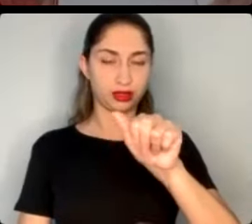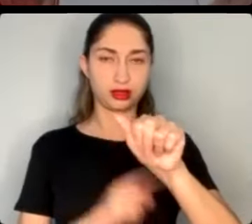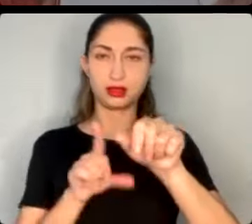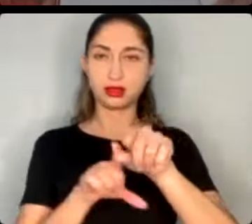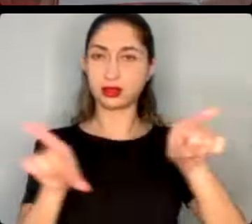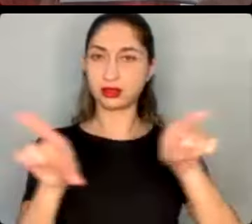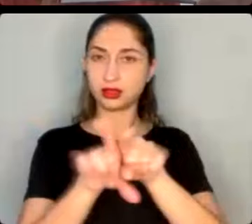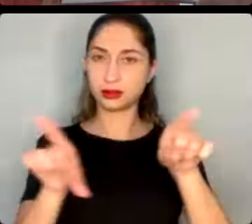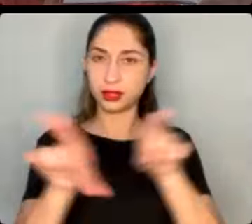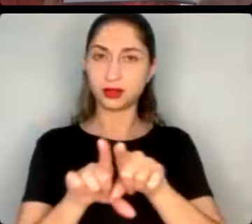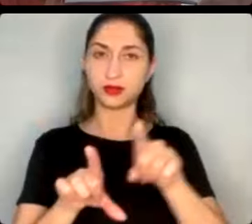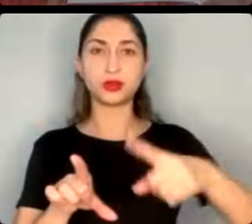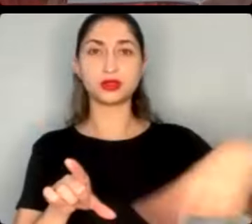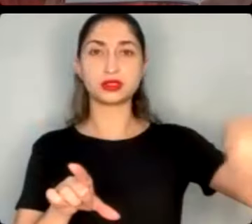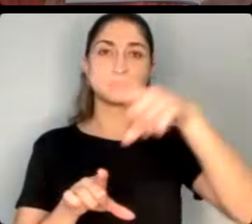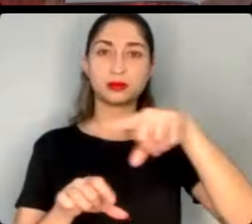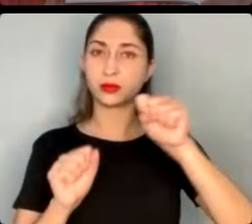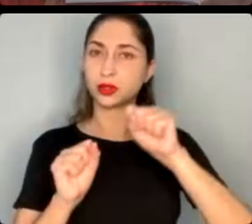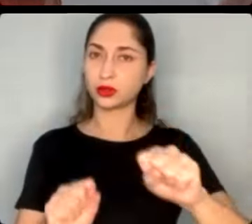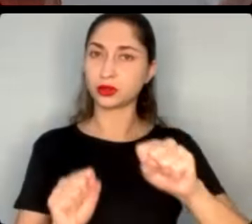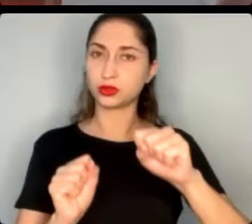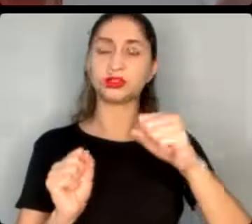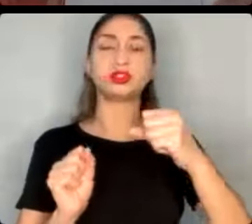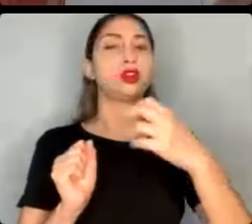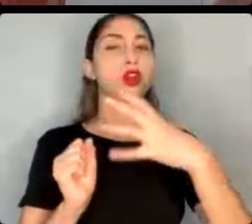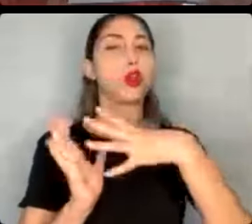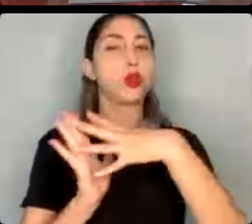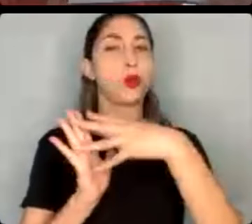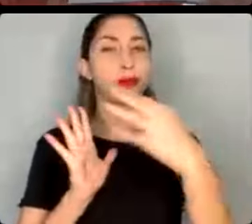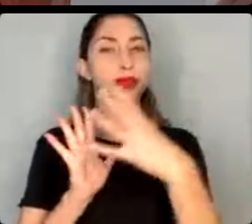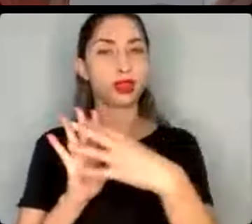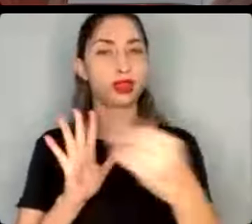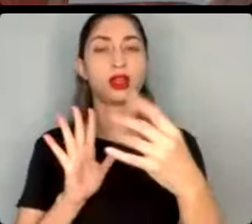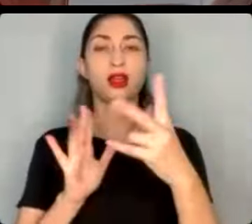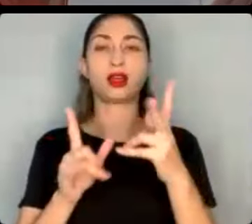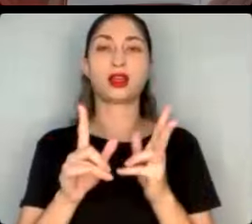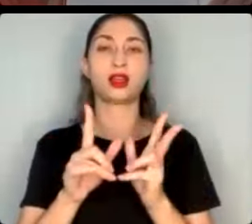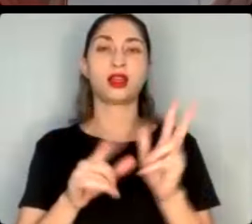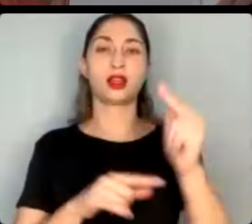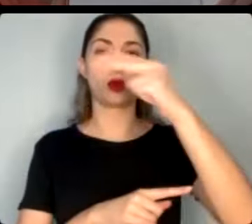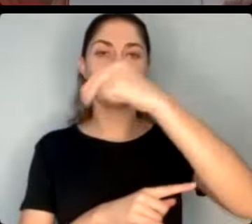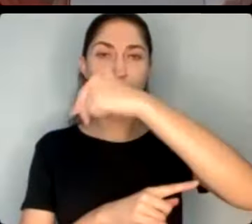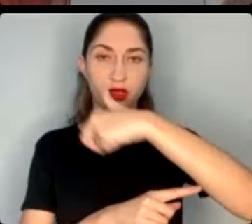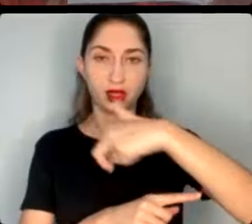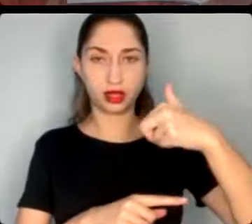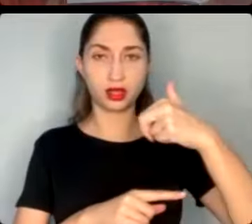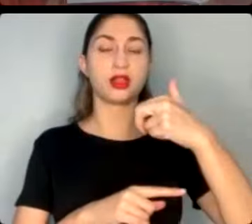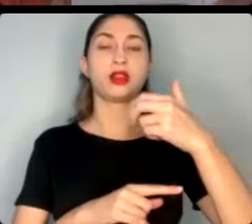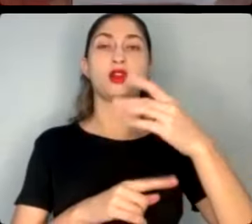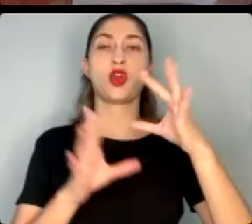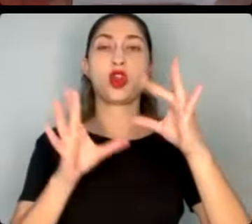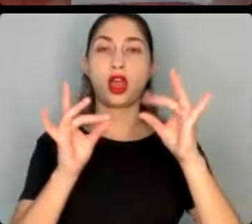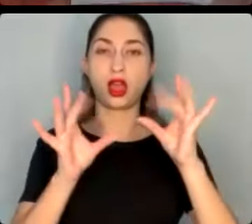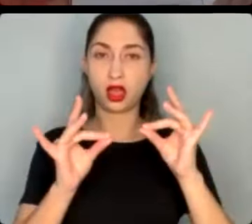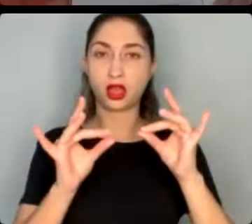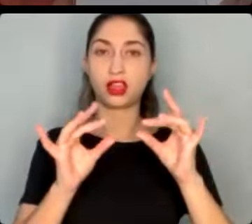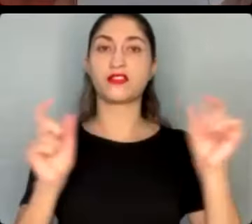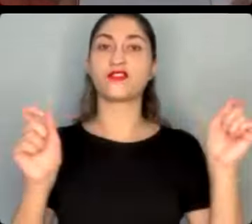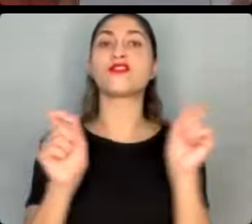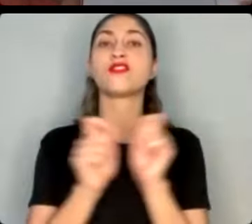uma cópia, você recorta, cola e faz os encaixes. Então, quando